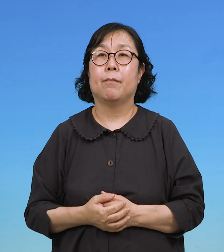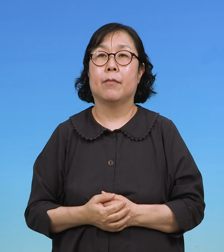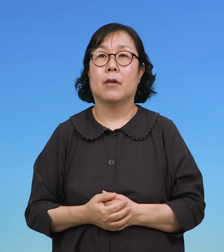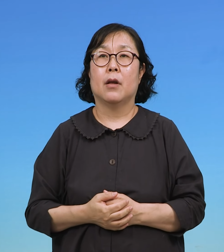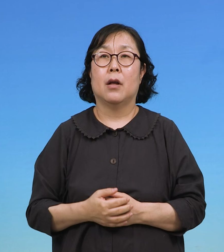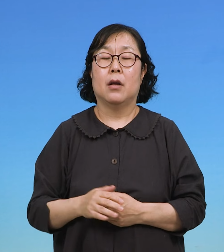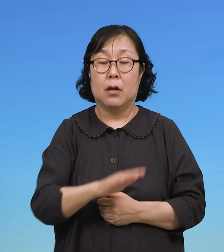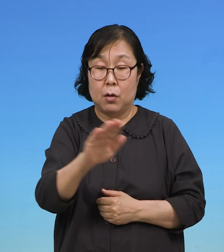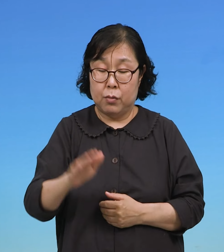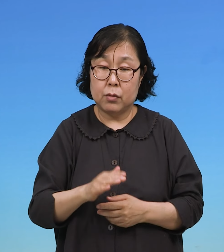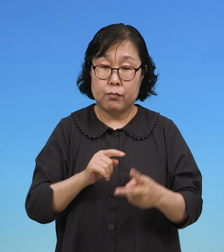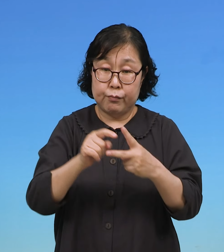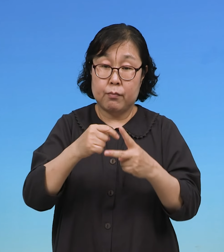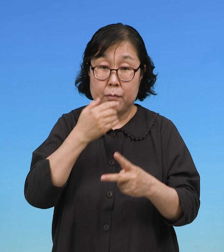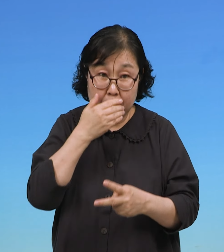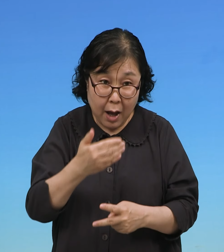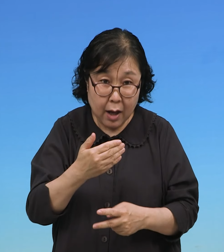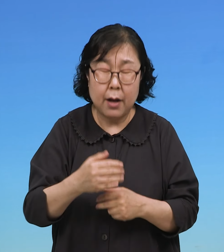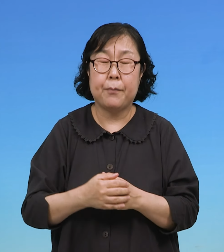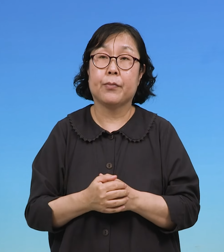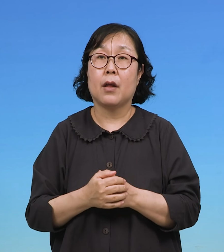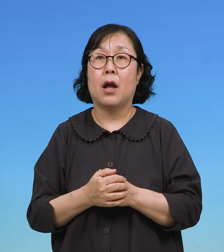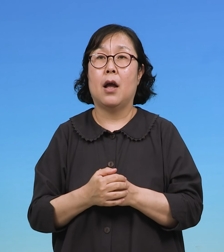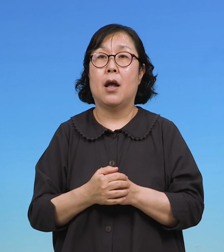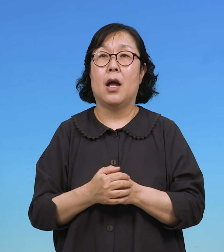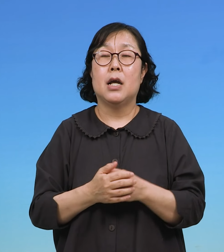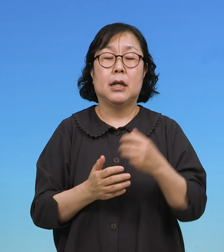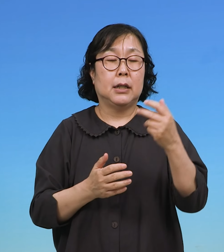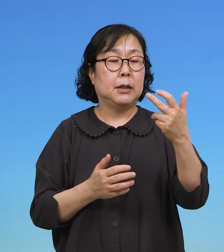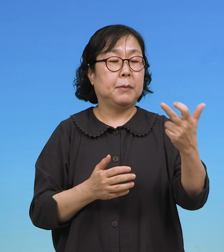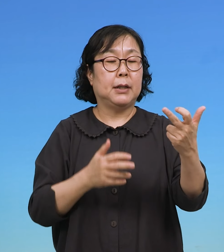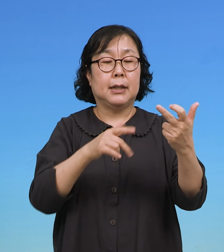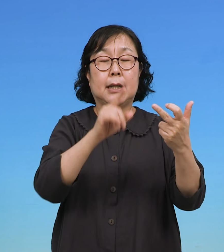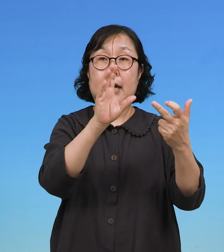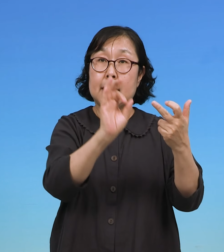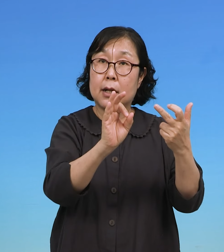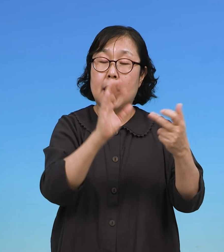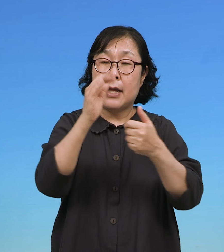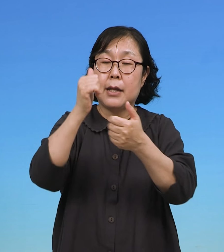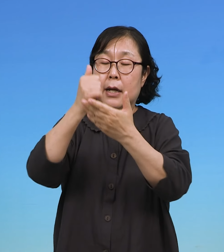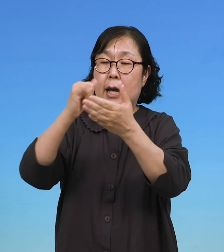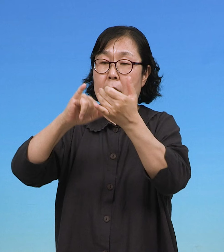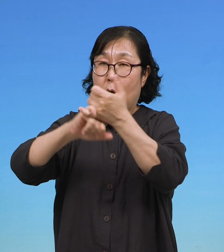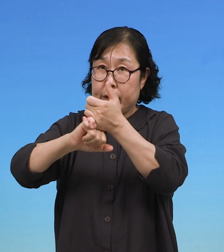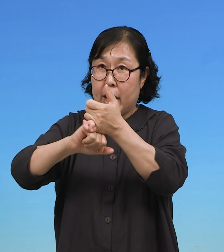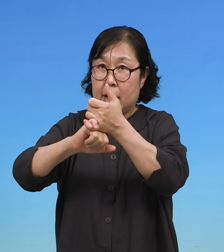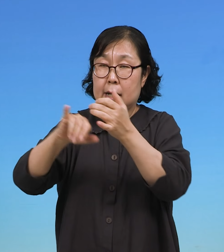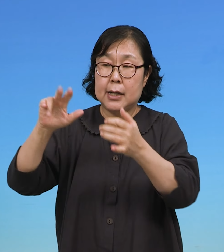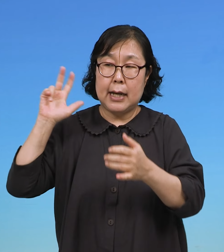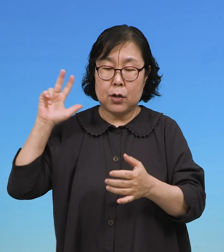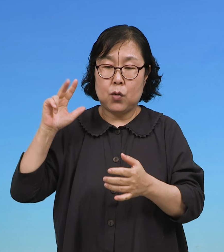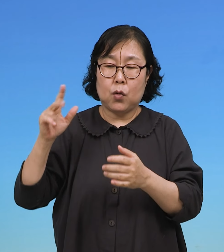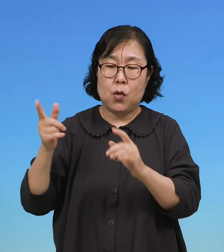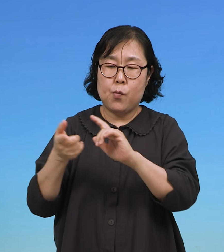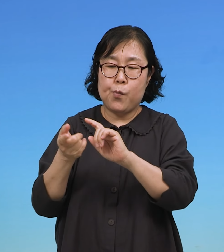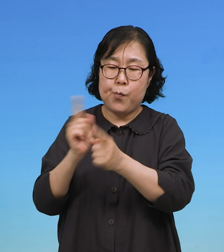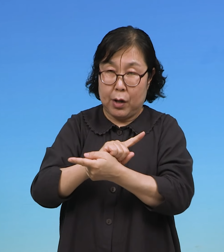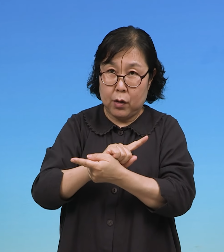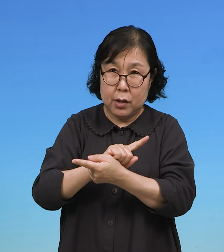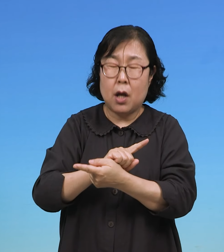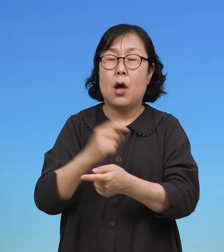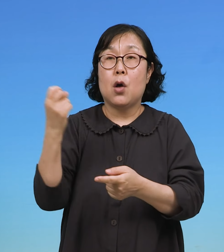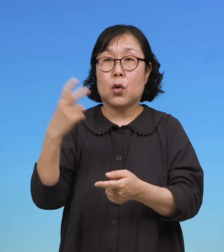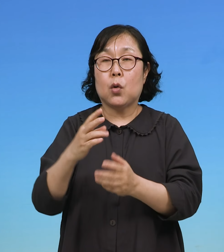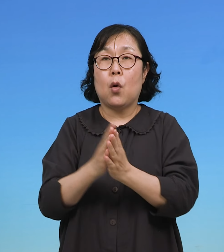있습니다. 정리가 되시겠습니까? 17장에서 아브라함은 하나님과 언약을 갱신했고 할례를